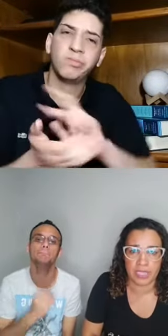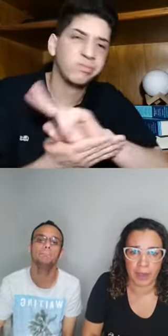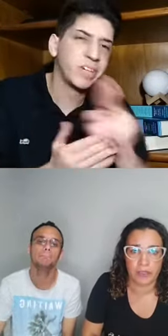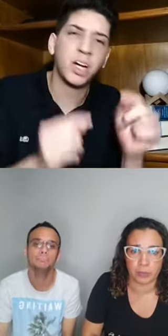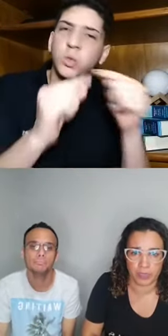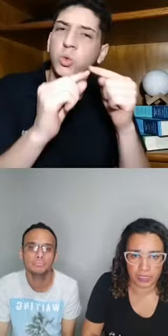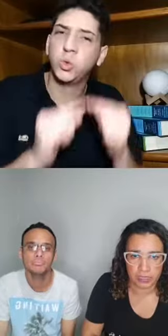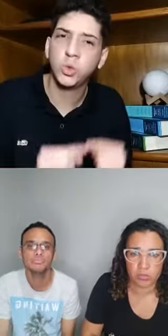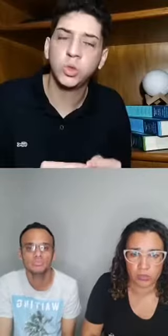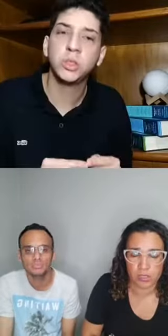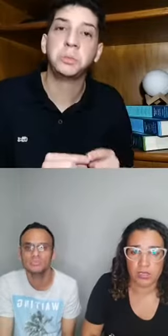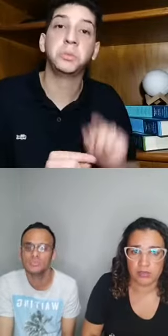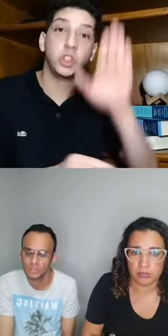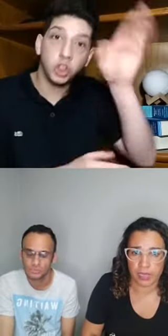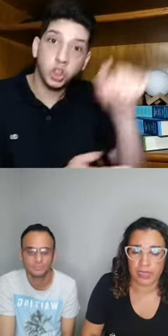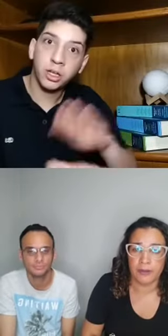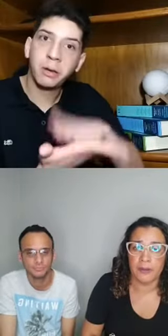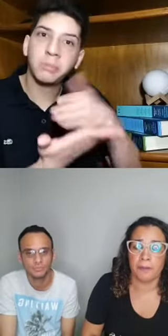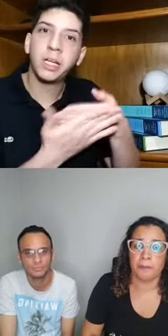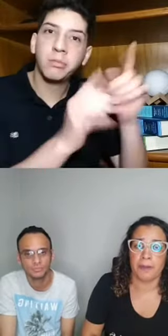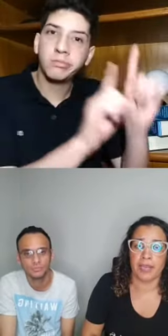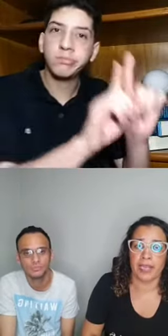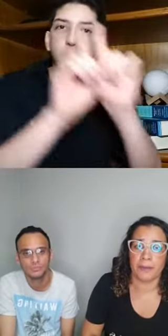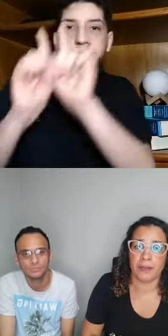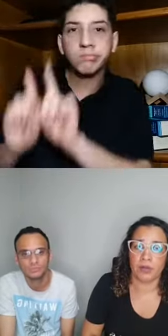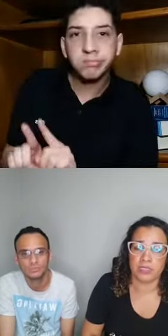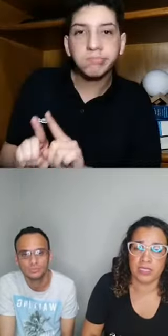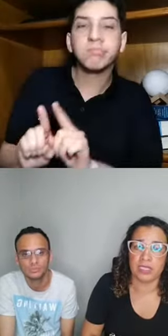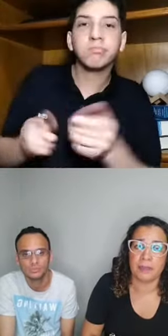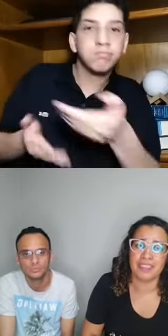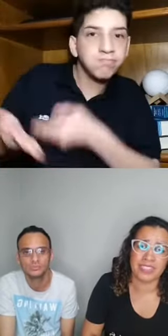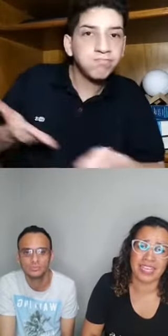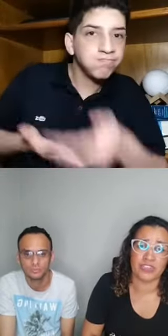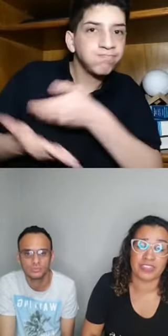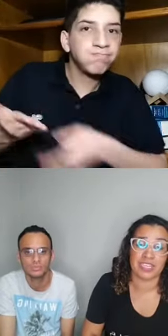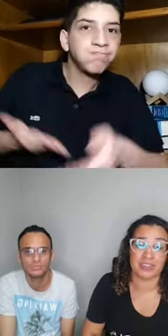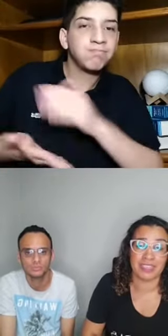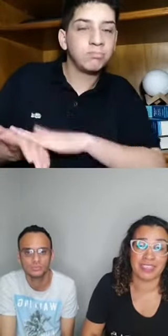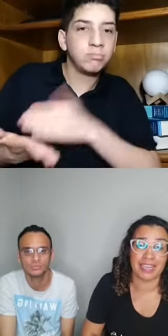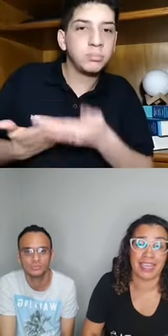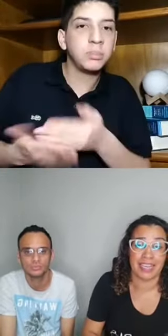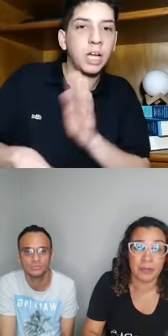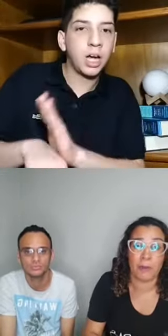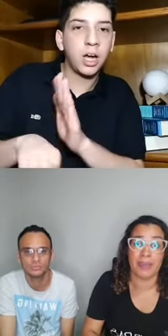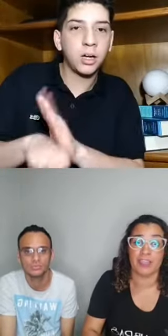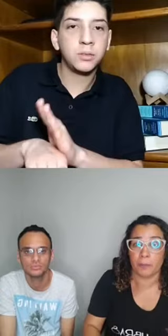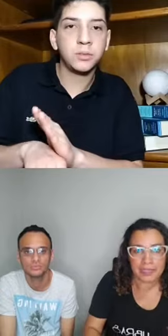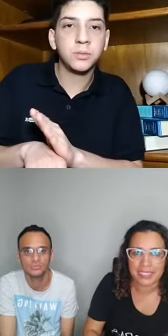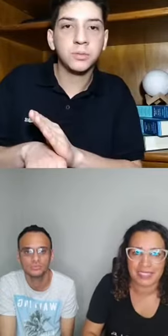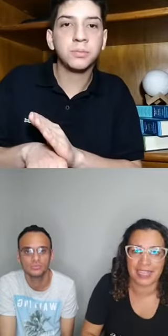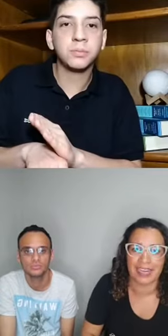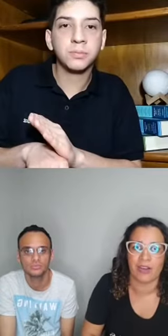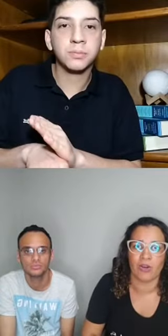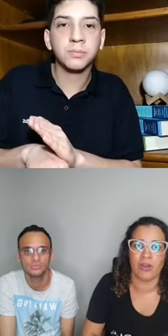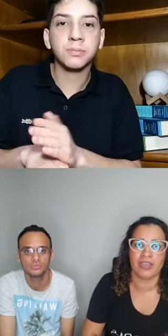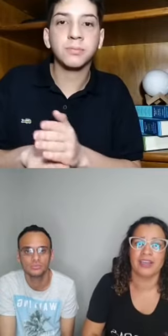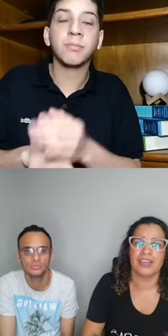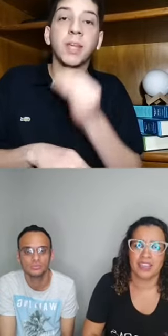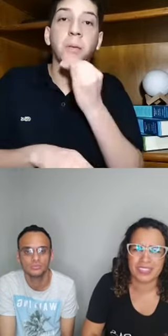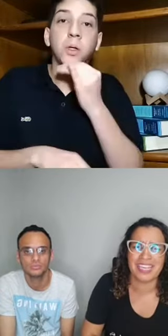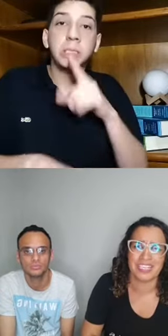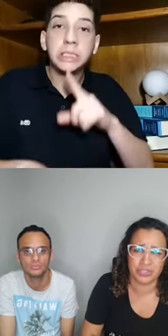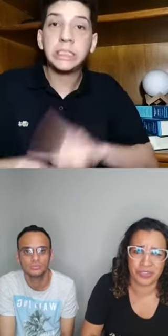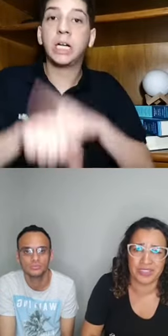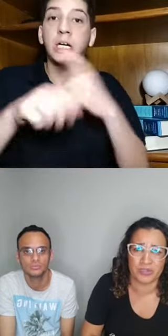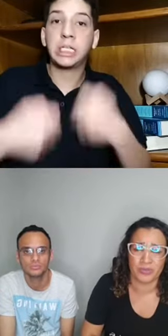disponibilizam intérprete para isso, tá? Para conseguir. Mas eu sei que é difícil, às vezes você quer aquele momento, precisa naquela hora.